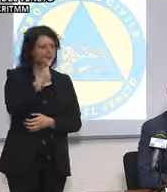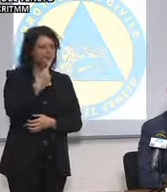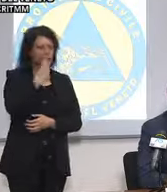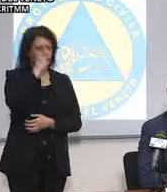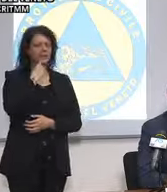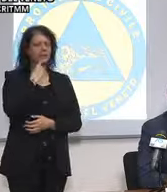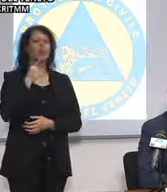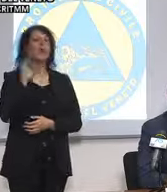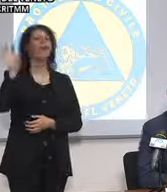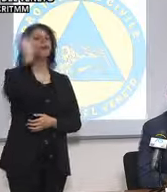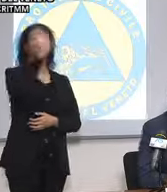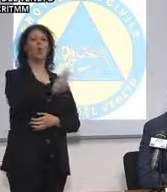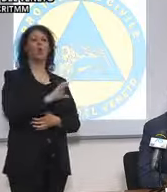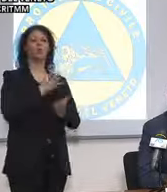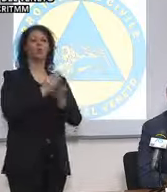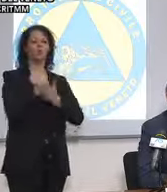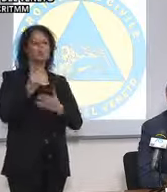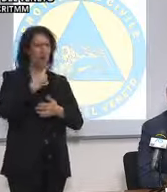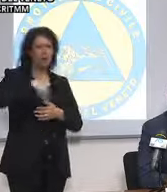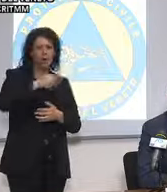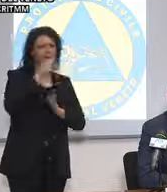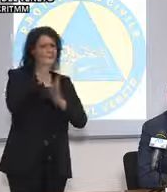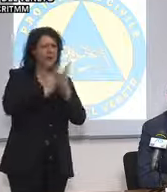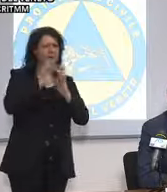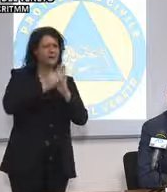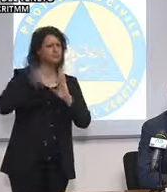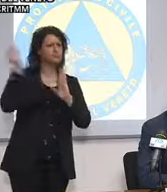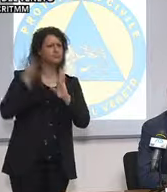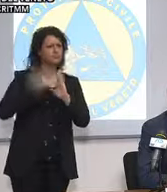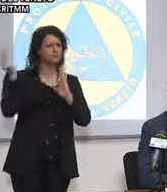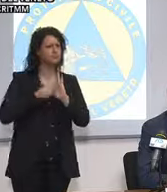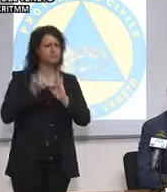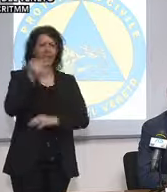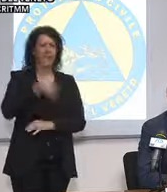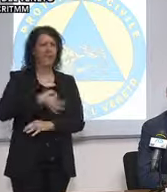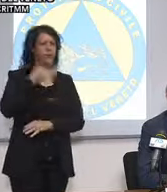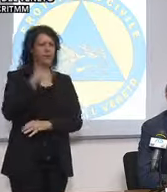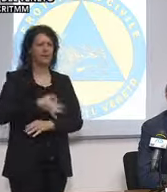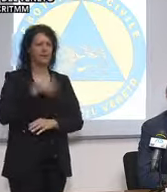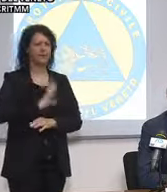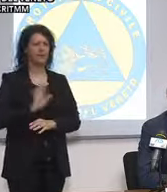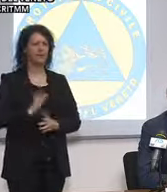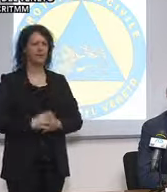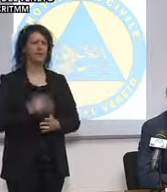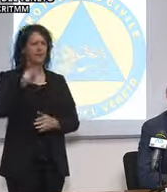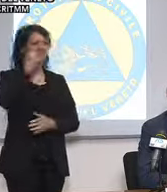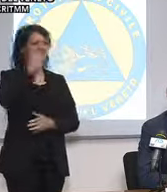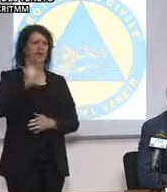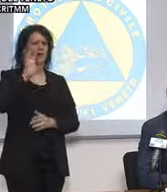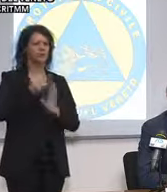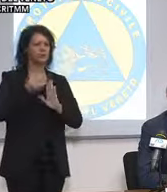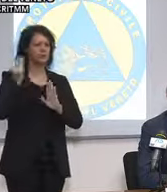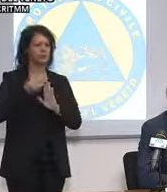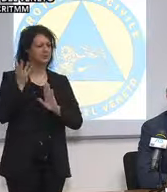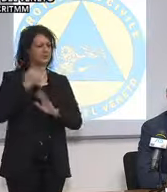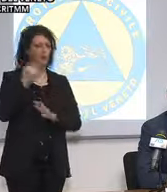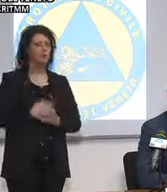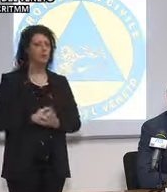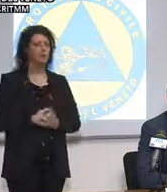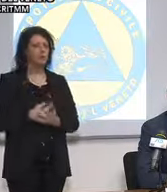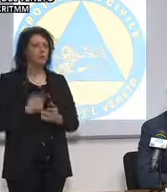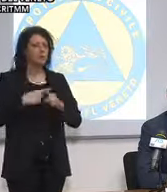tutti i dati che ci sono stati richiesti. Veneto non ha nulla da rimproverarsi. Due, peggio ancora quando